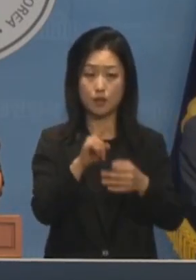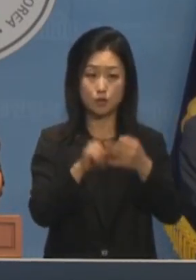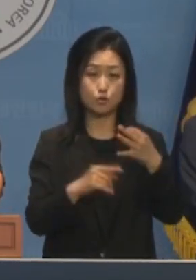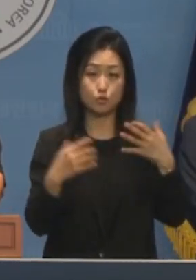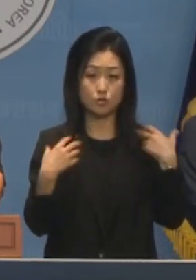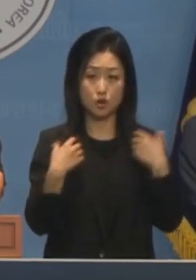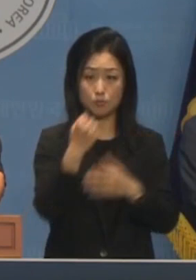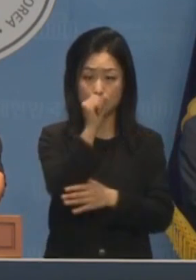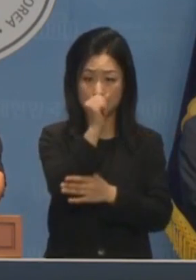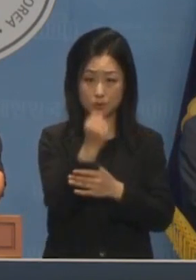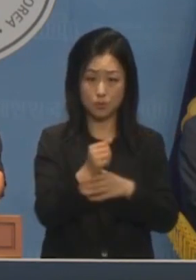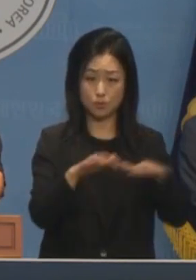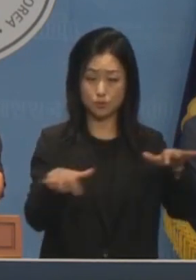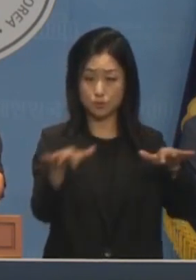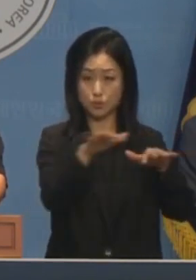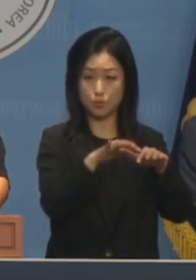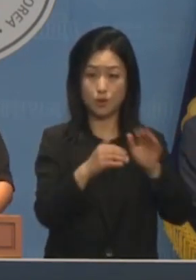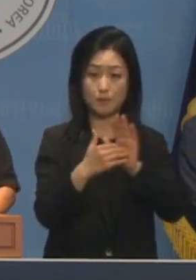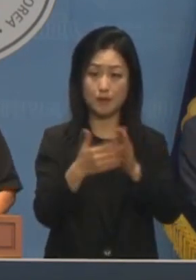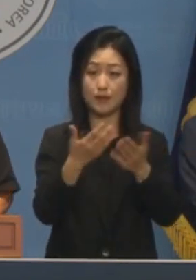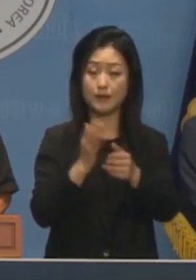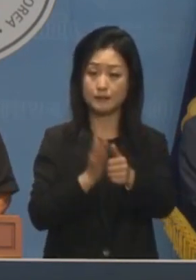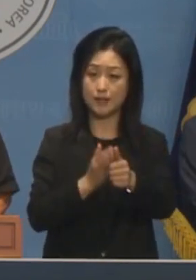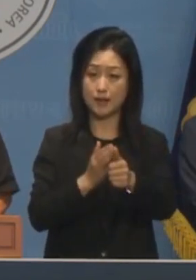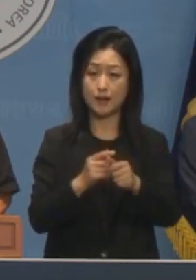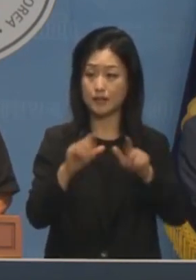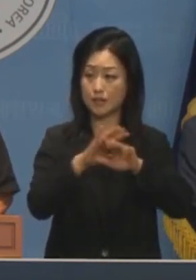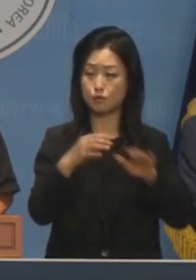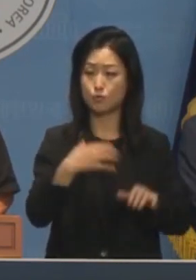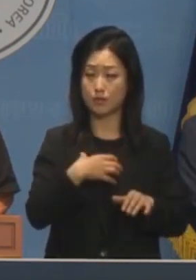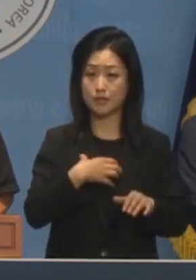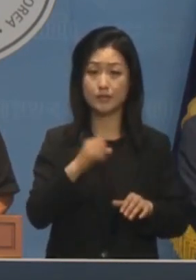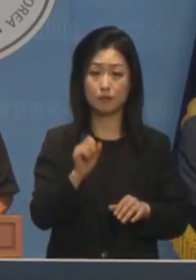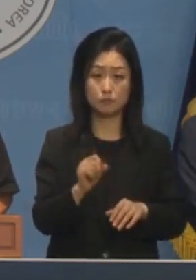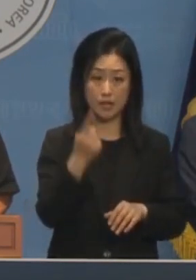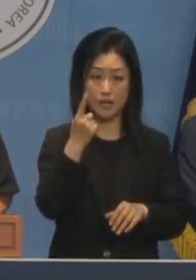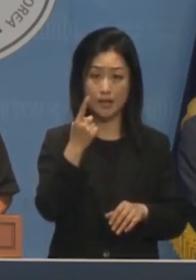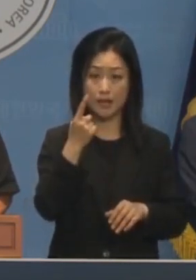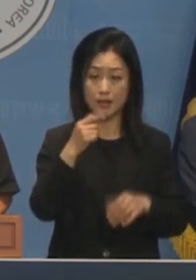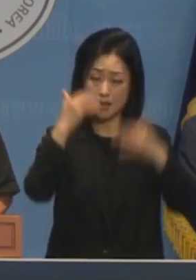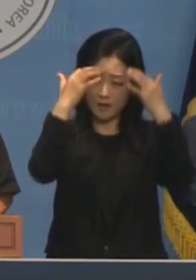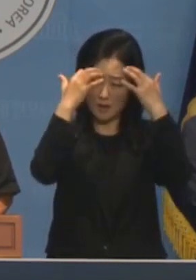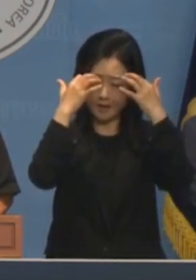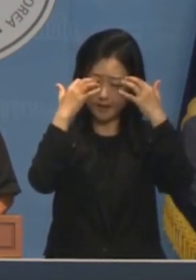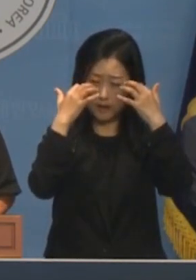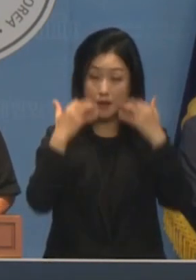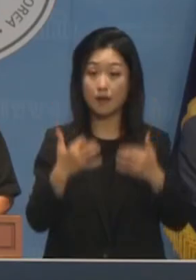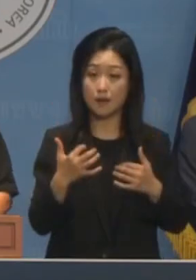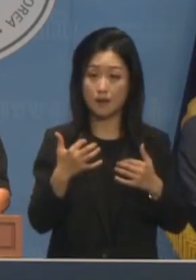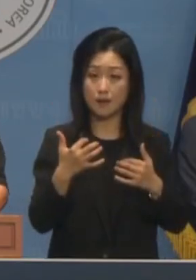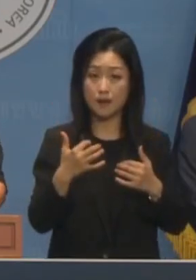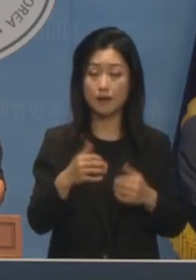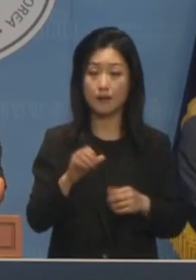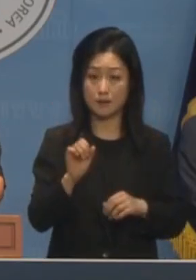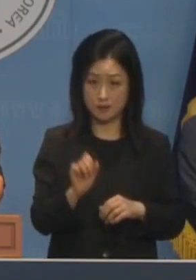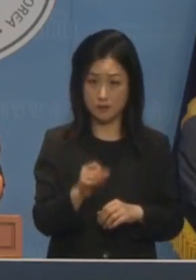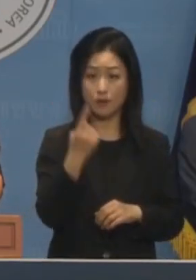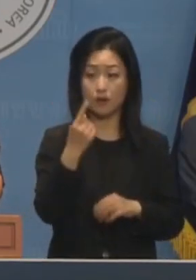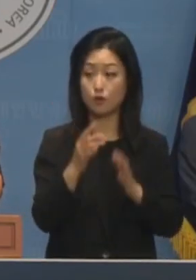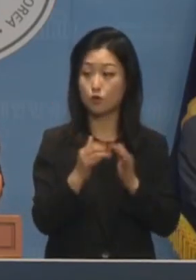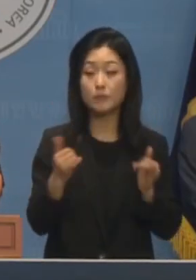대책 촉구 기자회견문, 기후 이상 현상으로 사상 최고 폭염 기록이 연일 갱신되고 있는